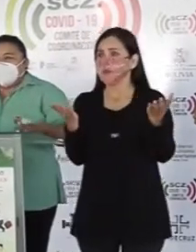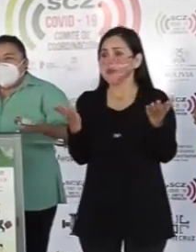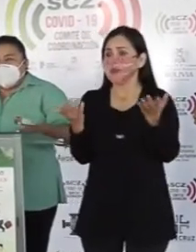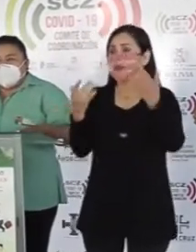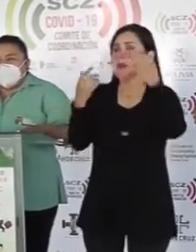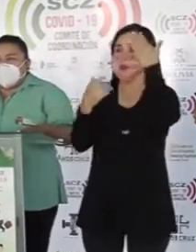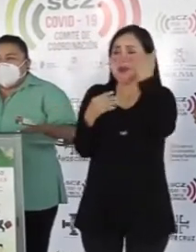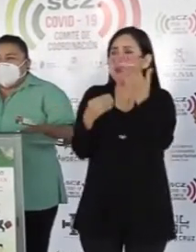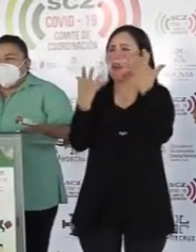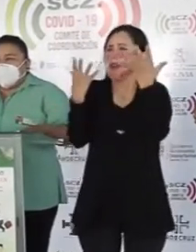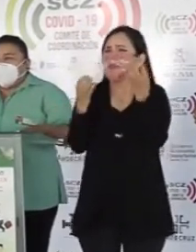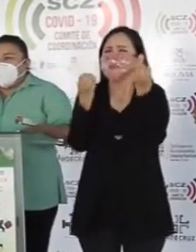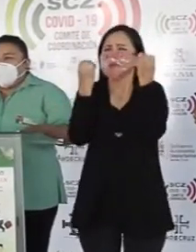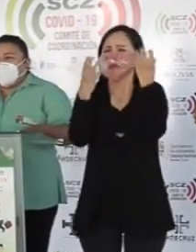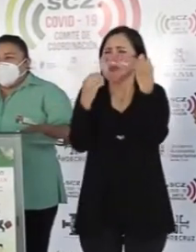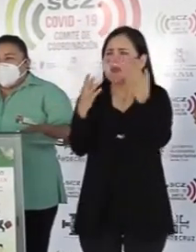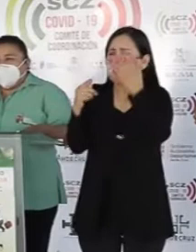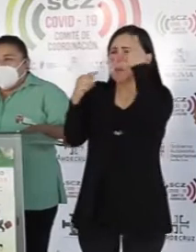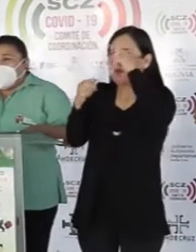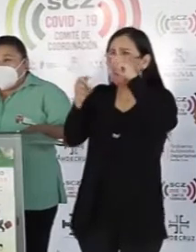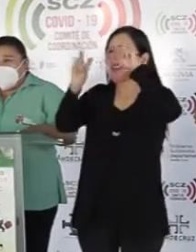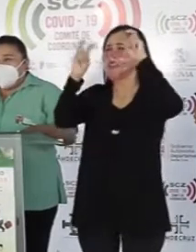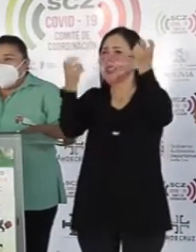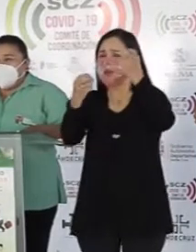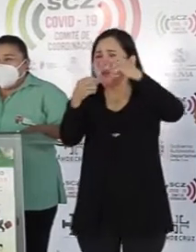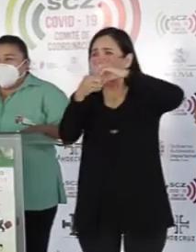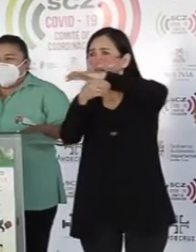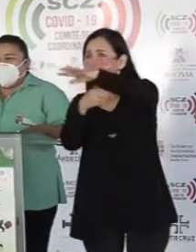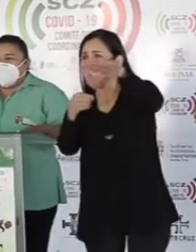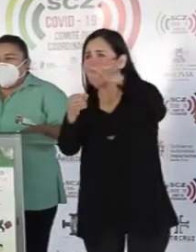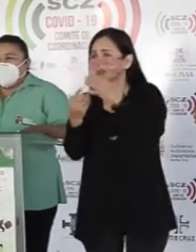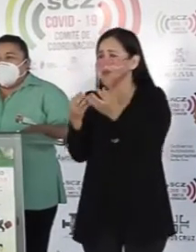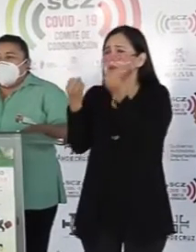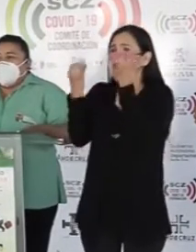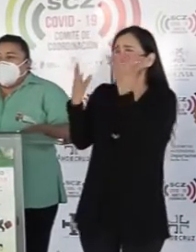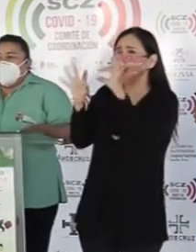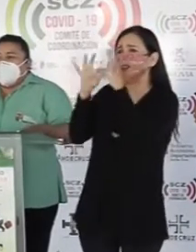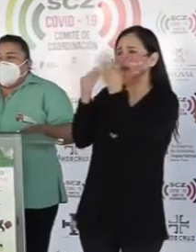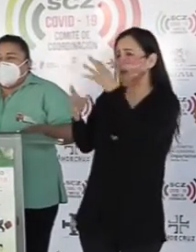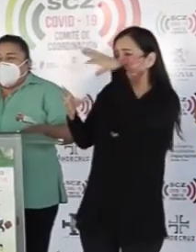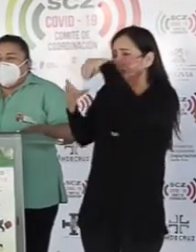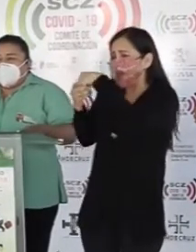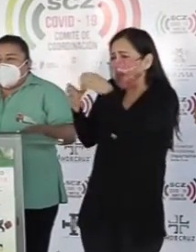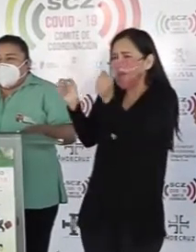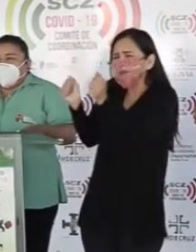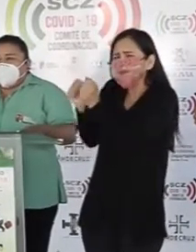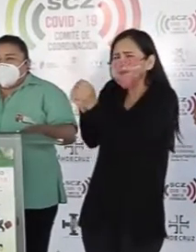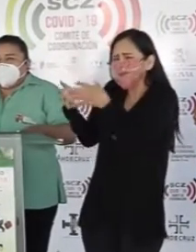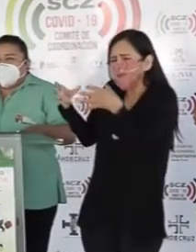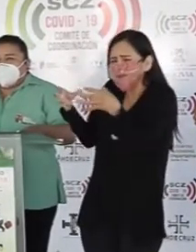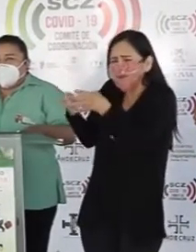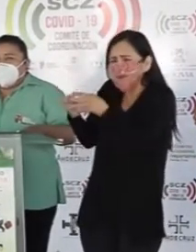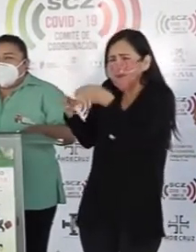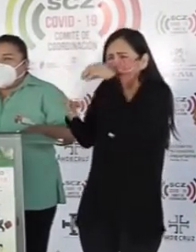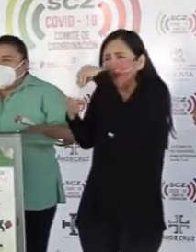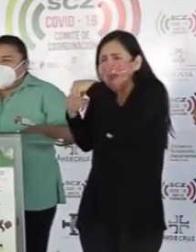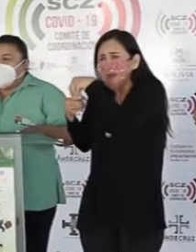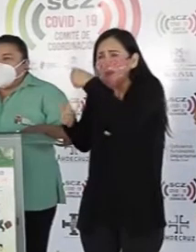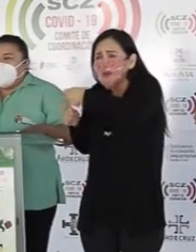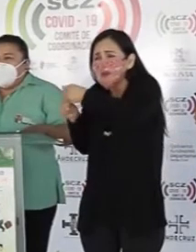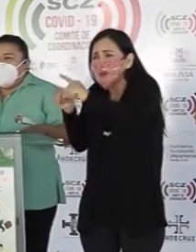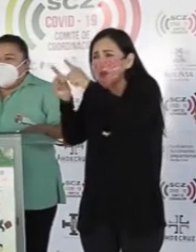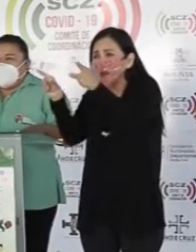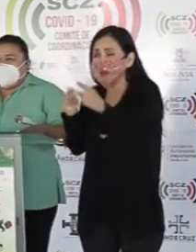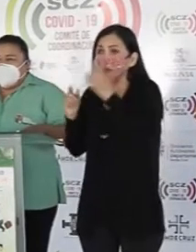al hacinamiento que ha ocurrido a raíz del COVID-19, hemos estado